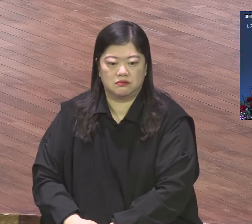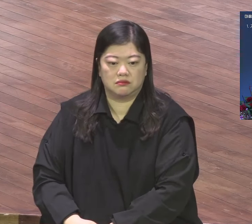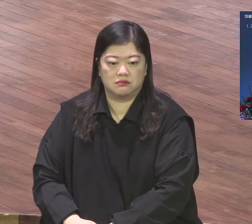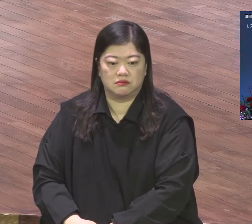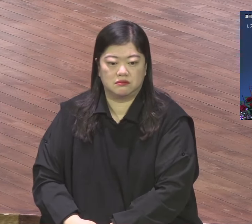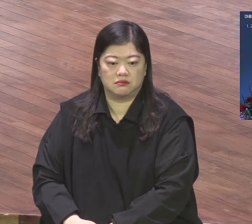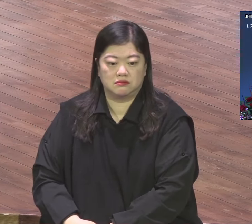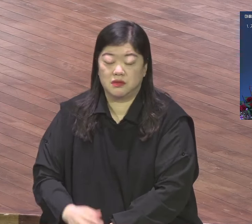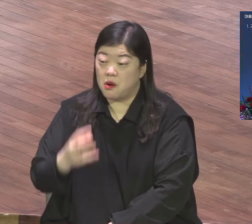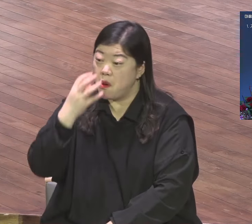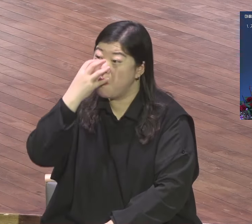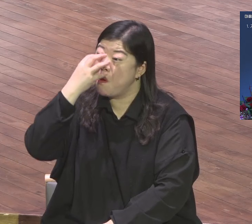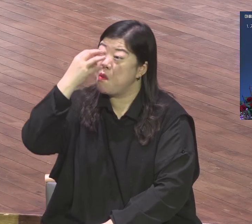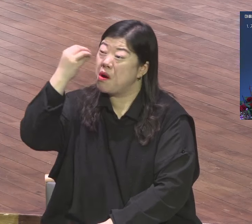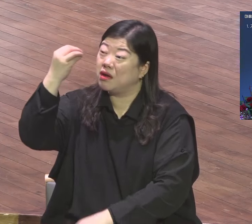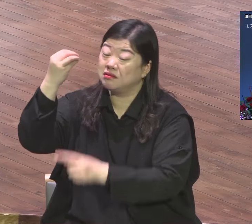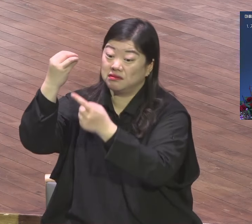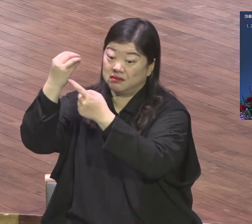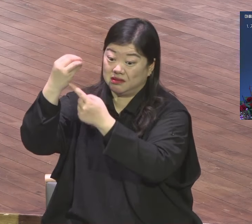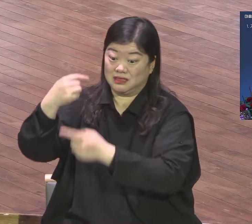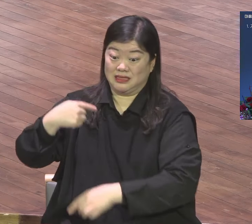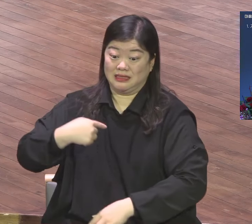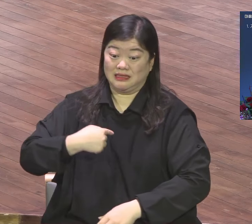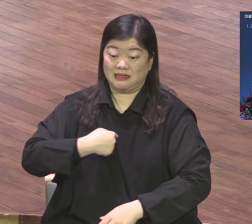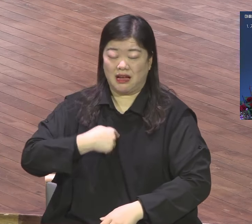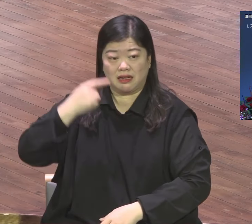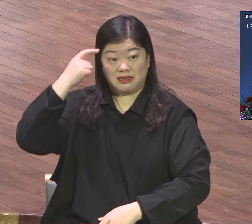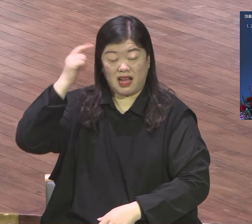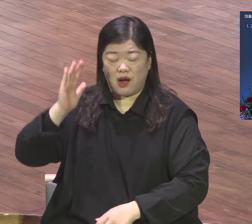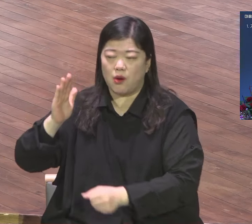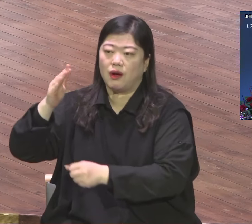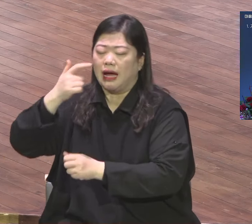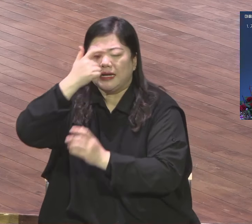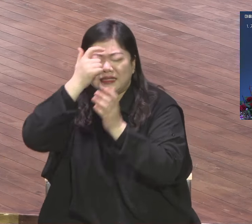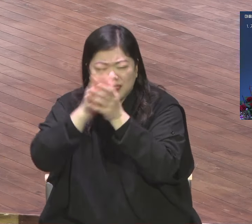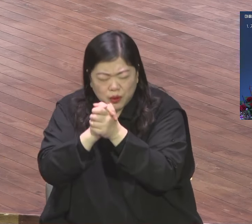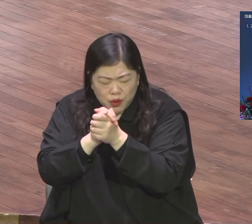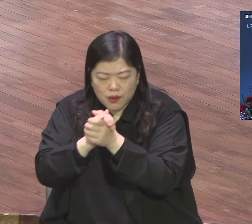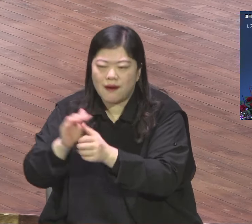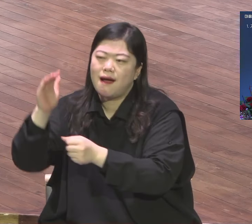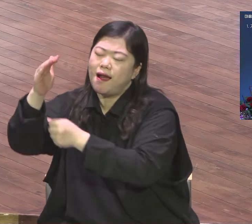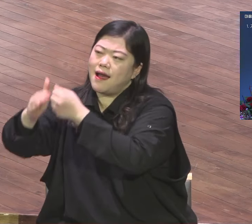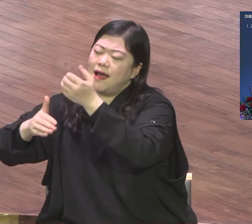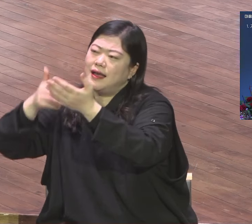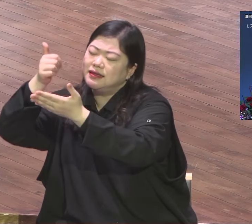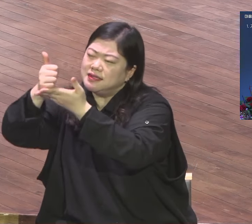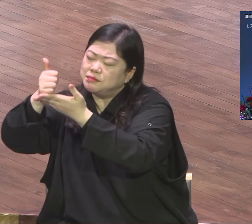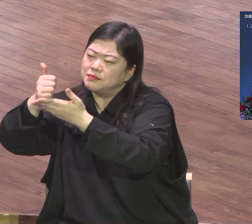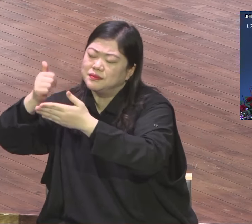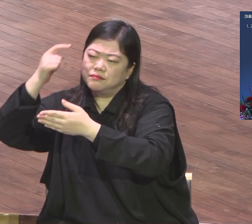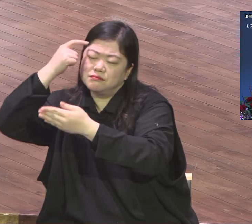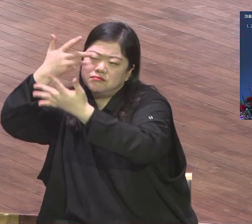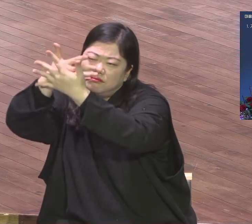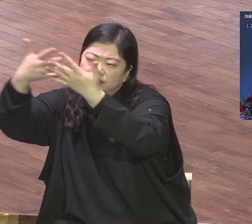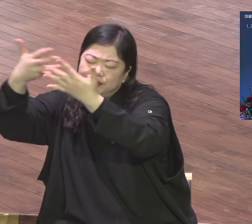욕심이 아니라 나를 향한 하나님의 주권적 뜻과 인생 청사진을